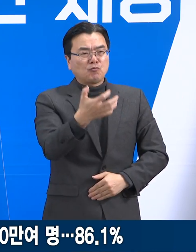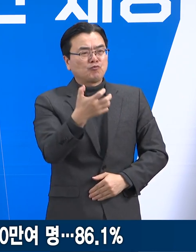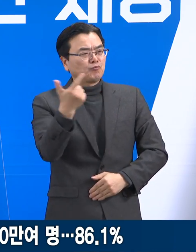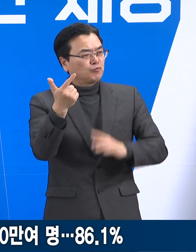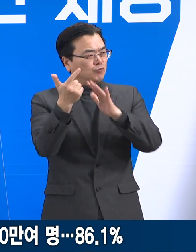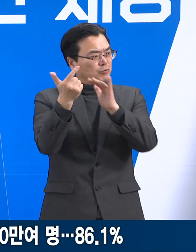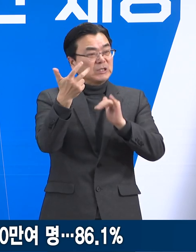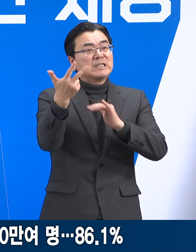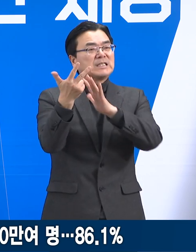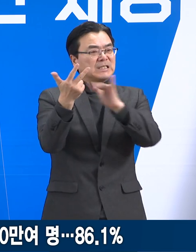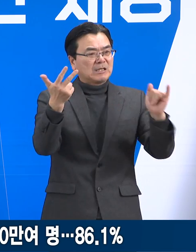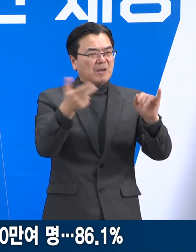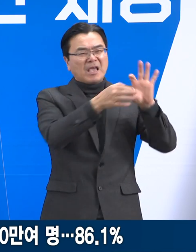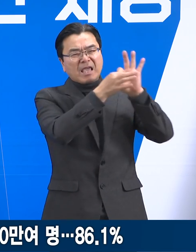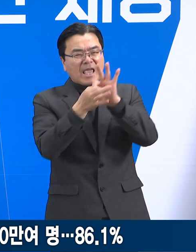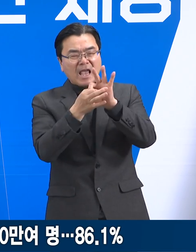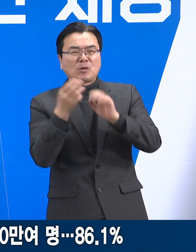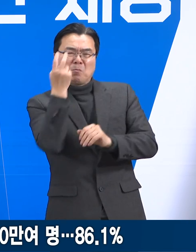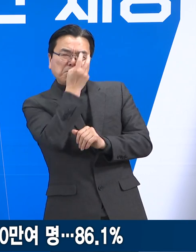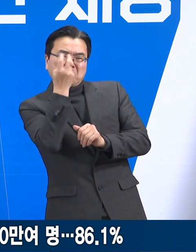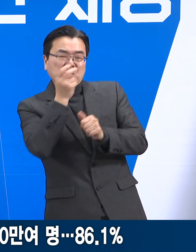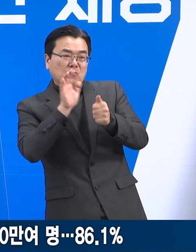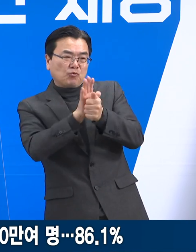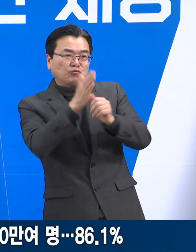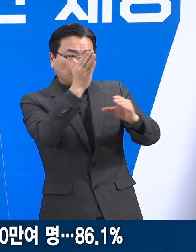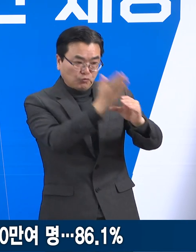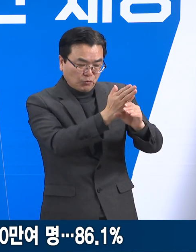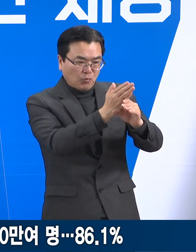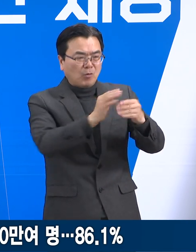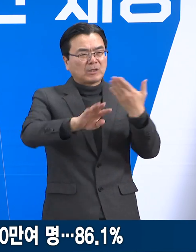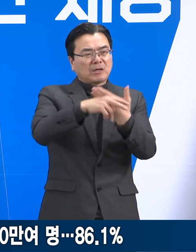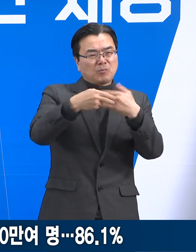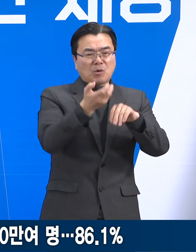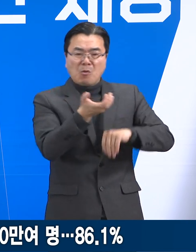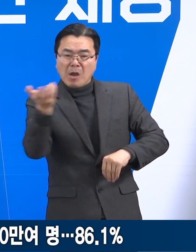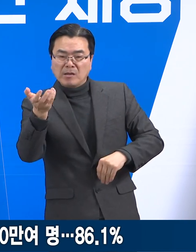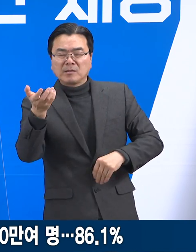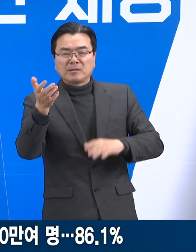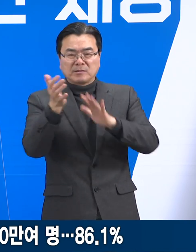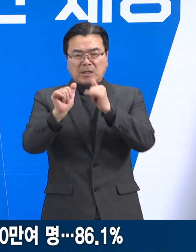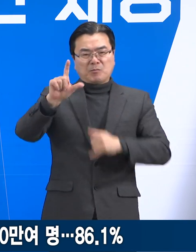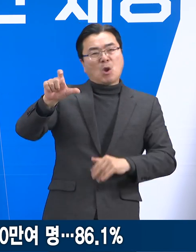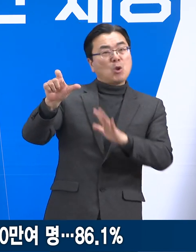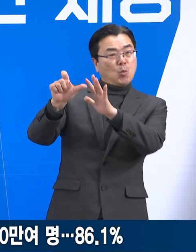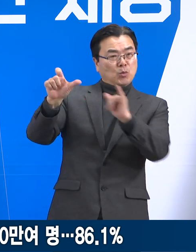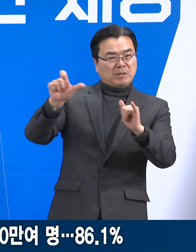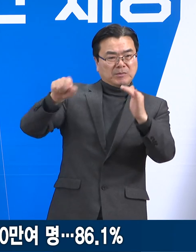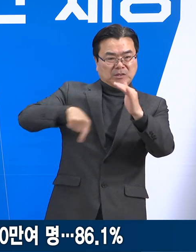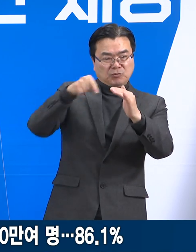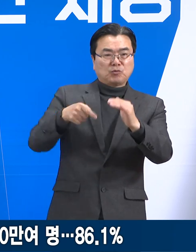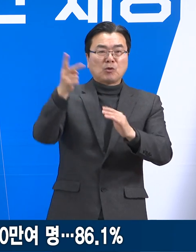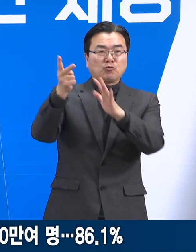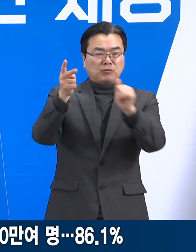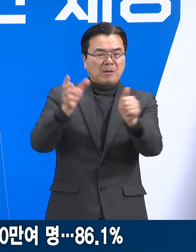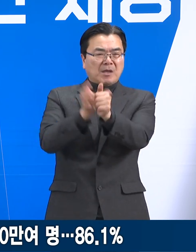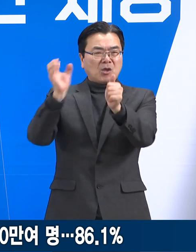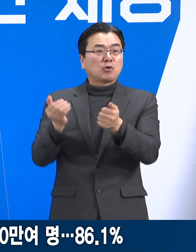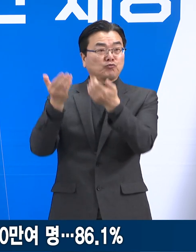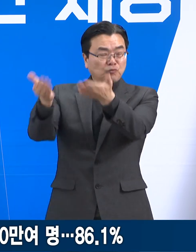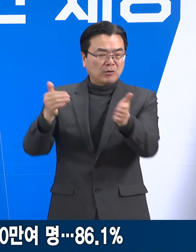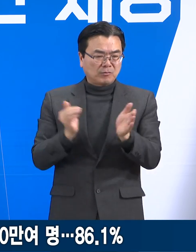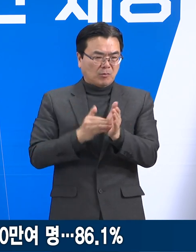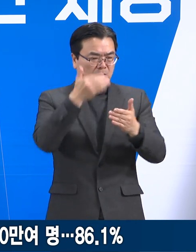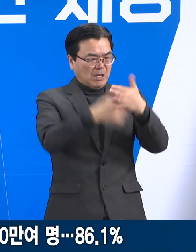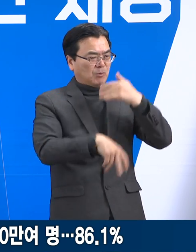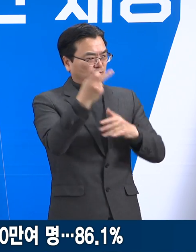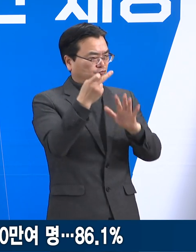97명은 격리되어 치료 중입니다. 타 병원으로 전원된 경우는 15명이며 이 중 2명은 격리 해제,